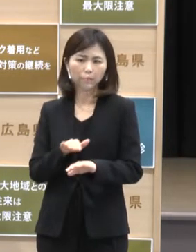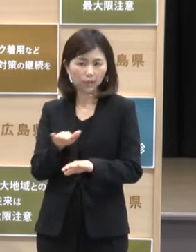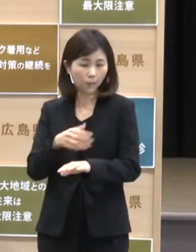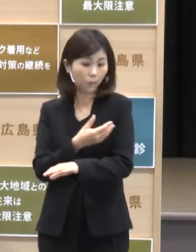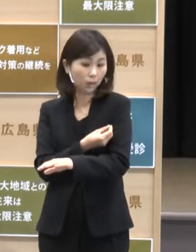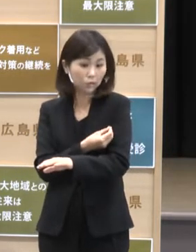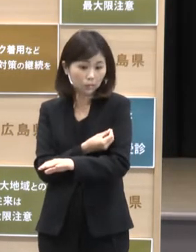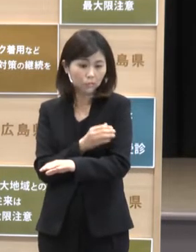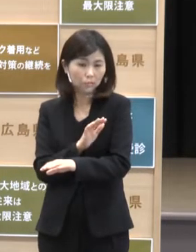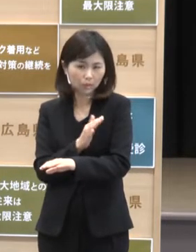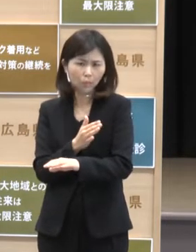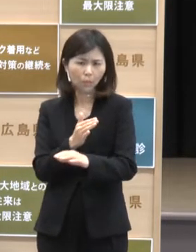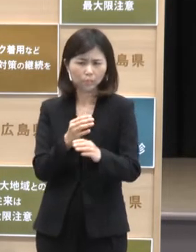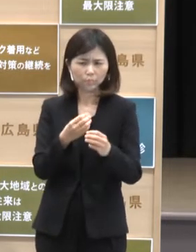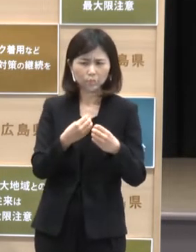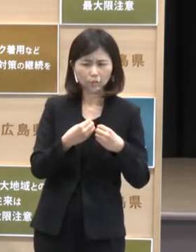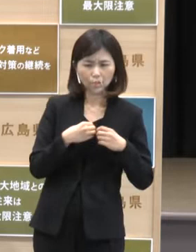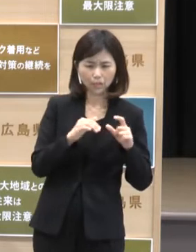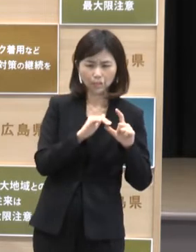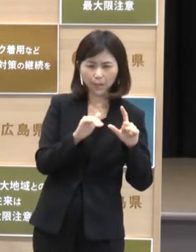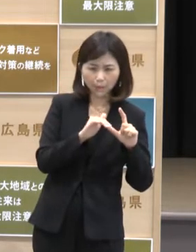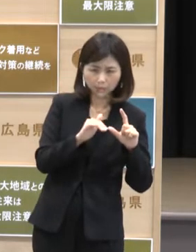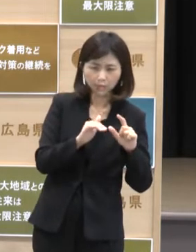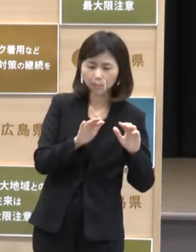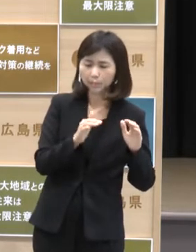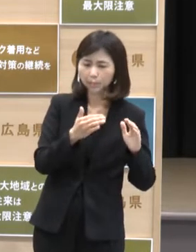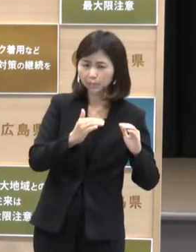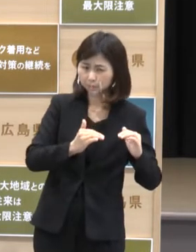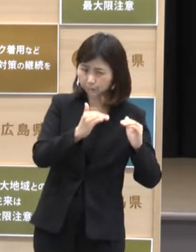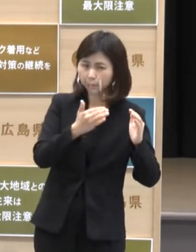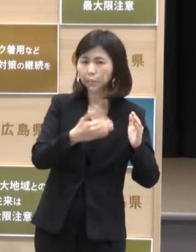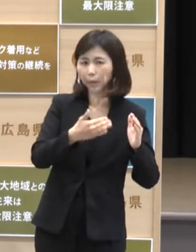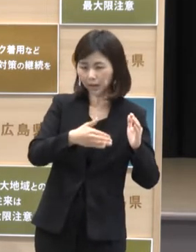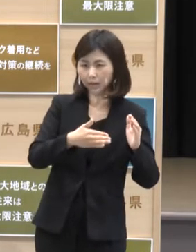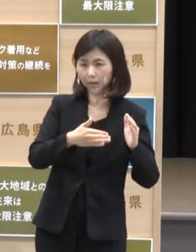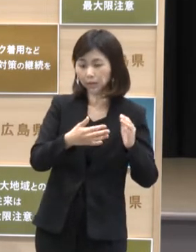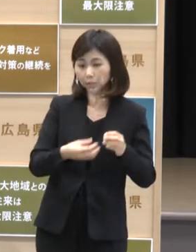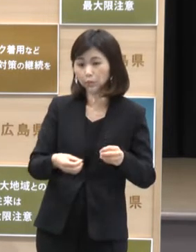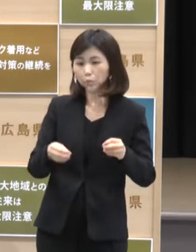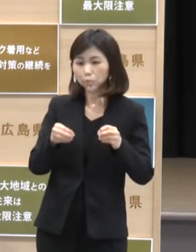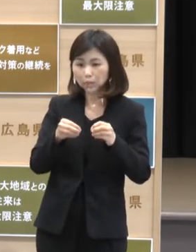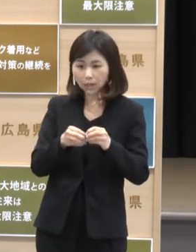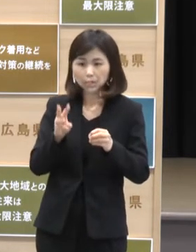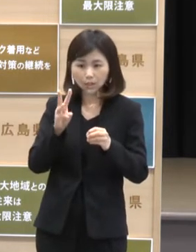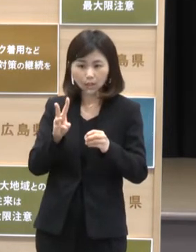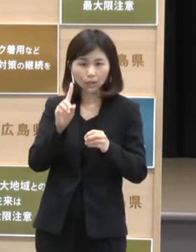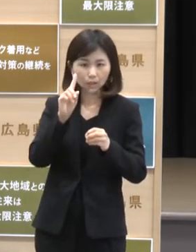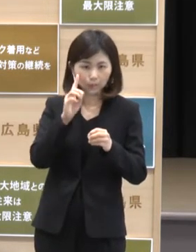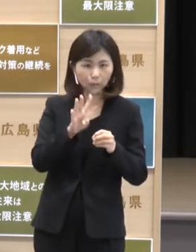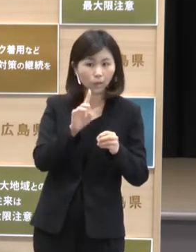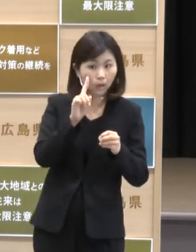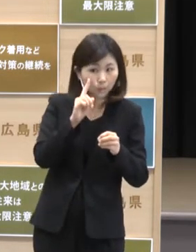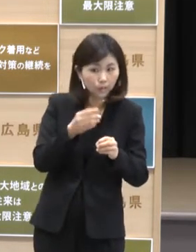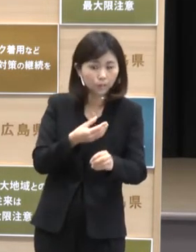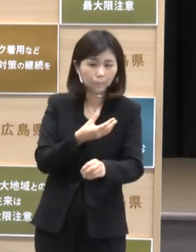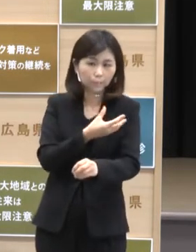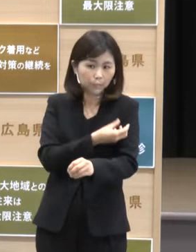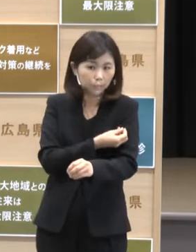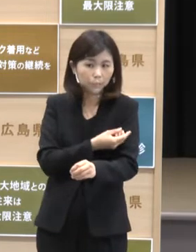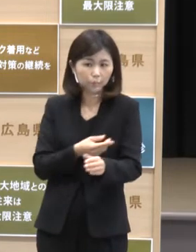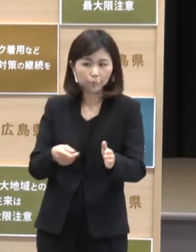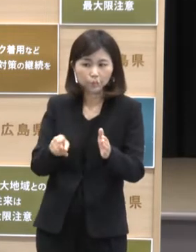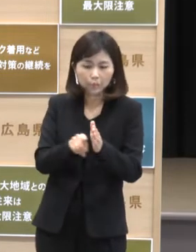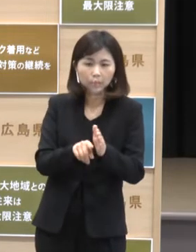で、その追加接種をしていただくことによってですね、まあ、今この下降気味